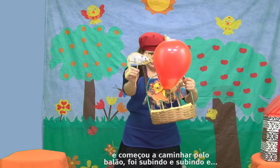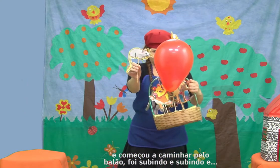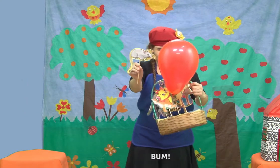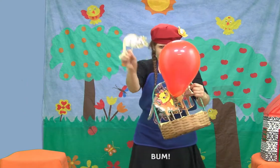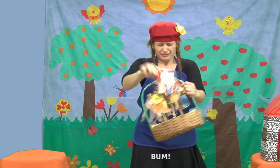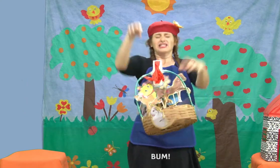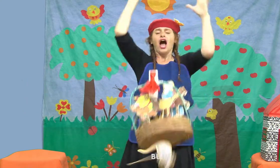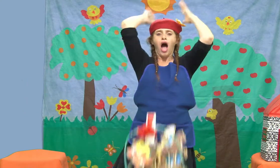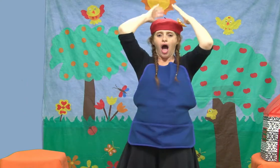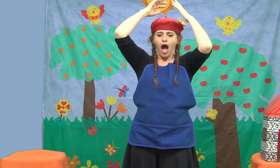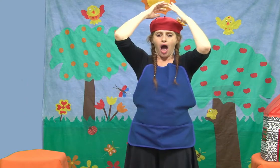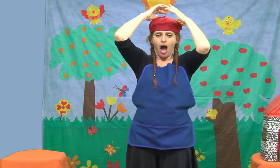bom